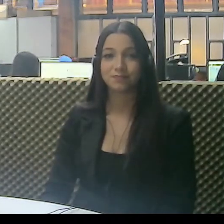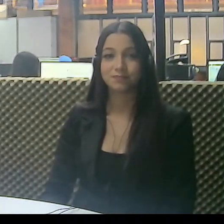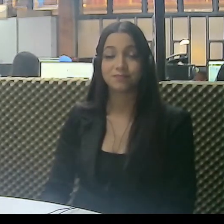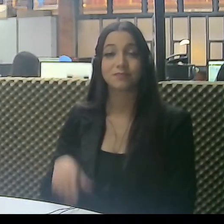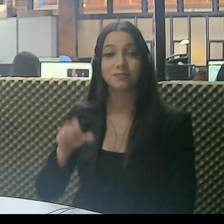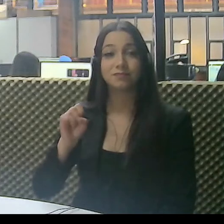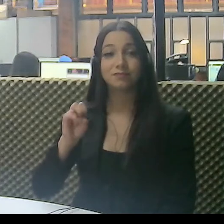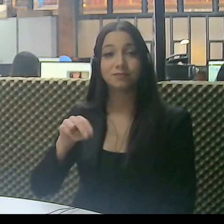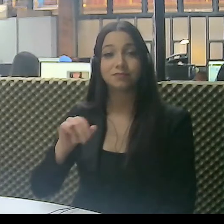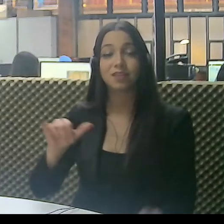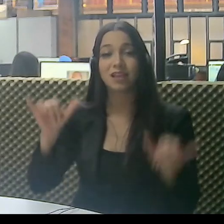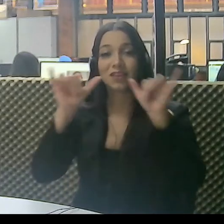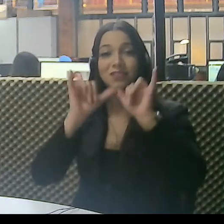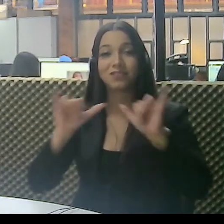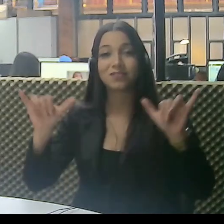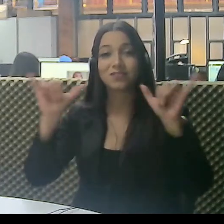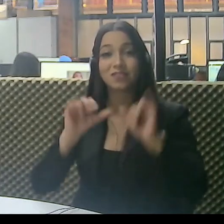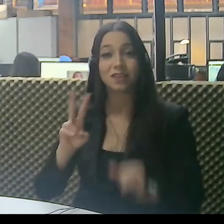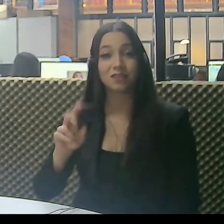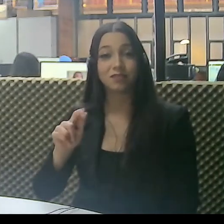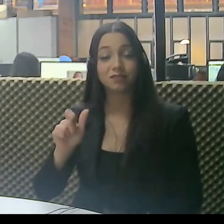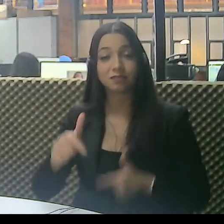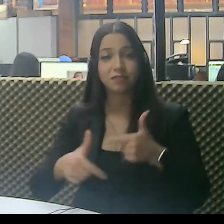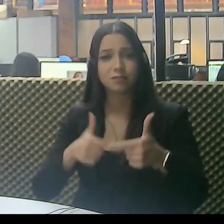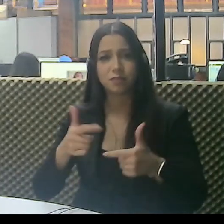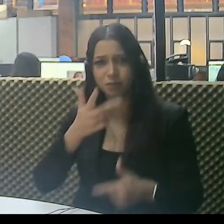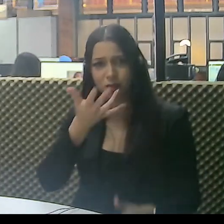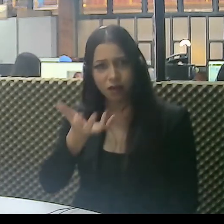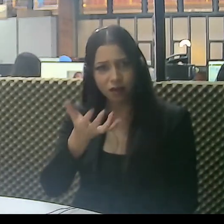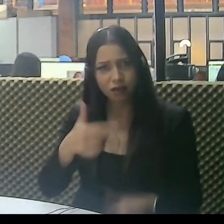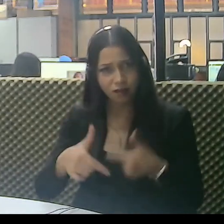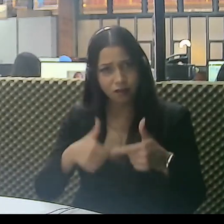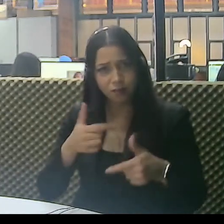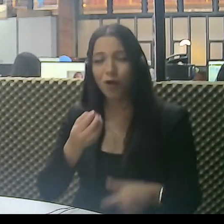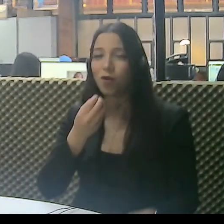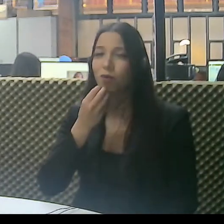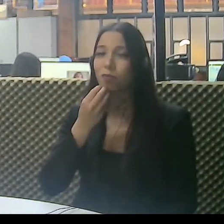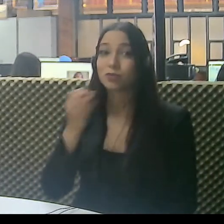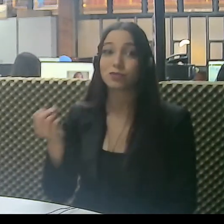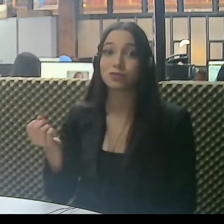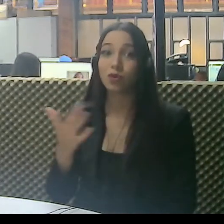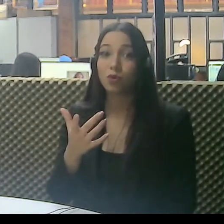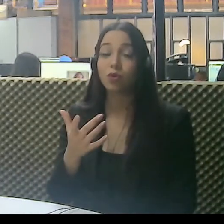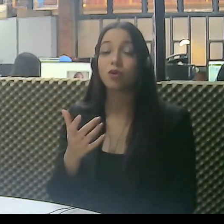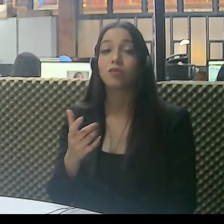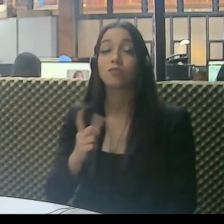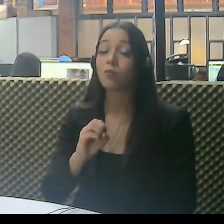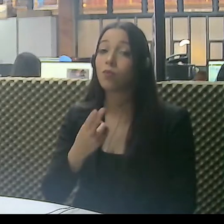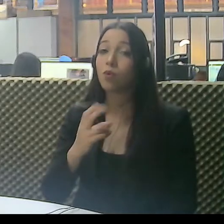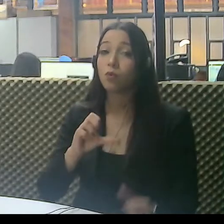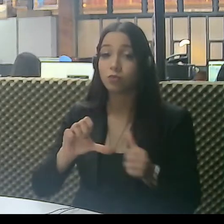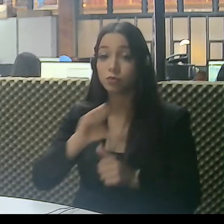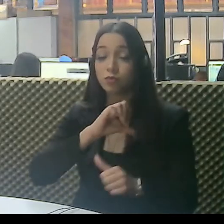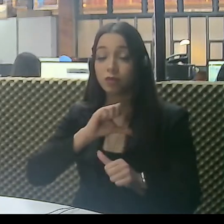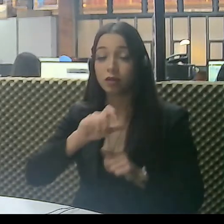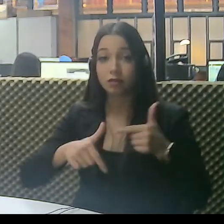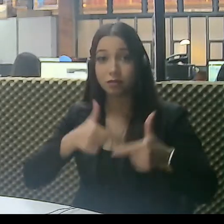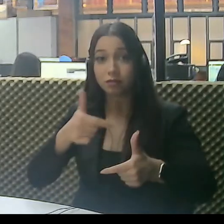Cine divulga diversas vagas de emprego para quem está à procura de uma nova oportunidade e uma recolocação no mercado